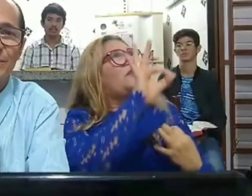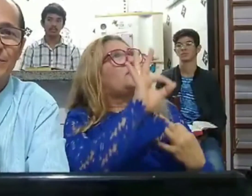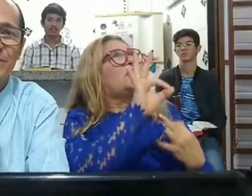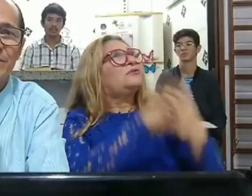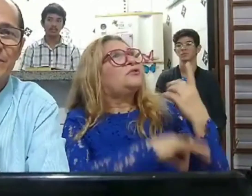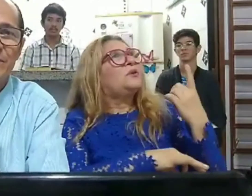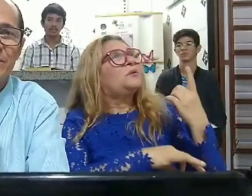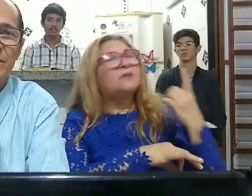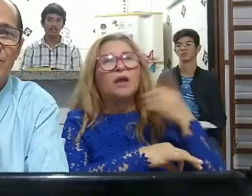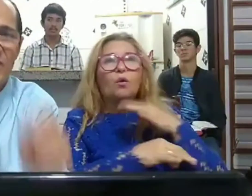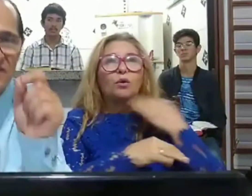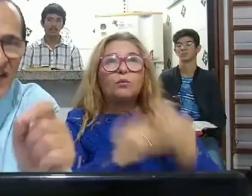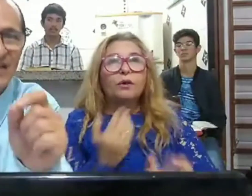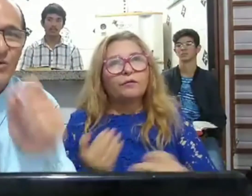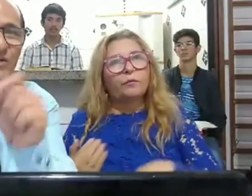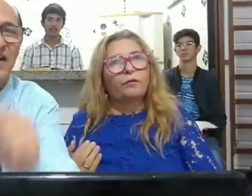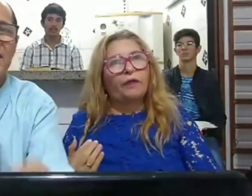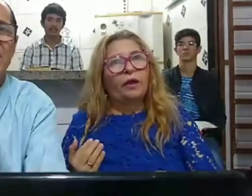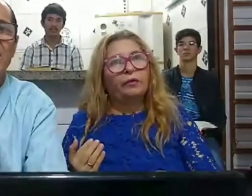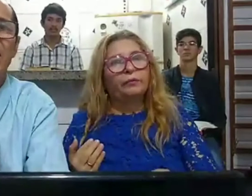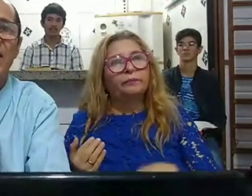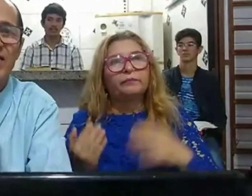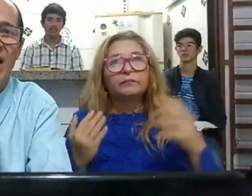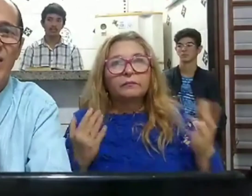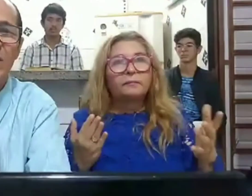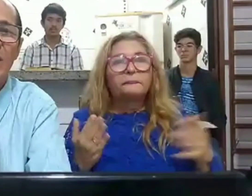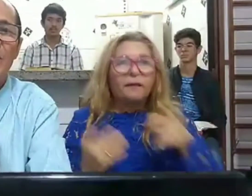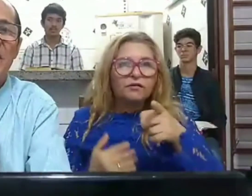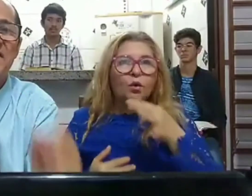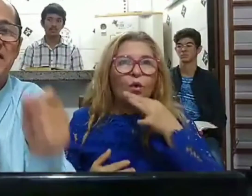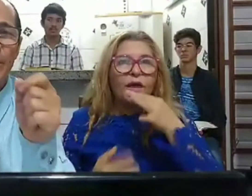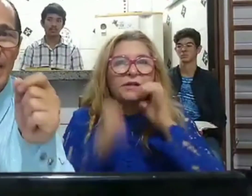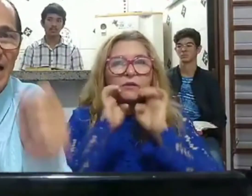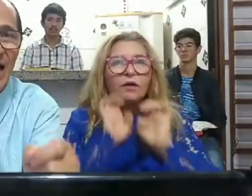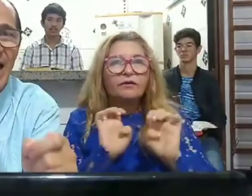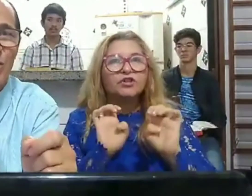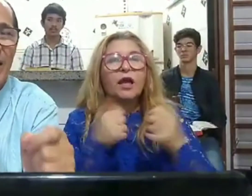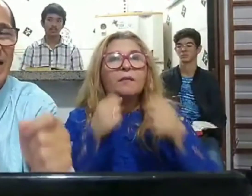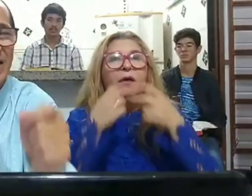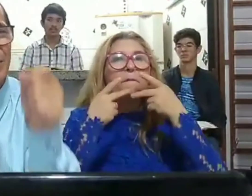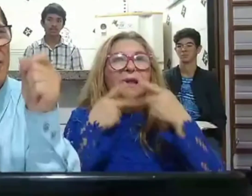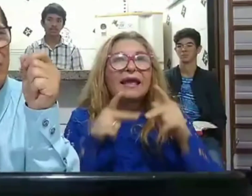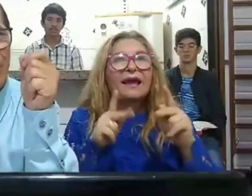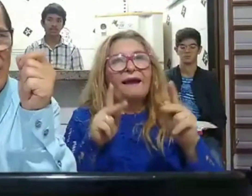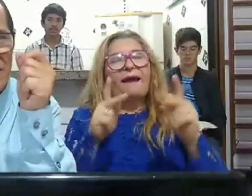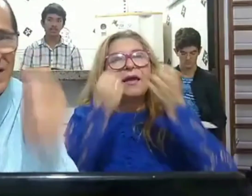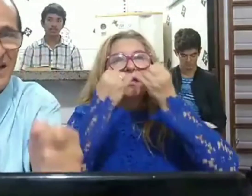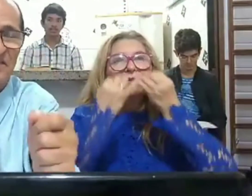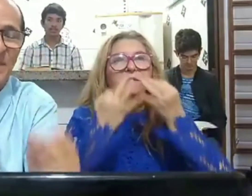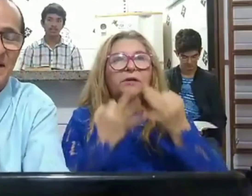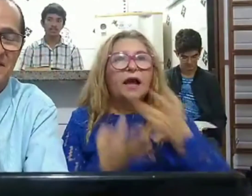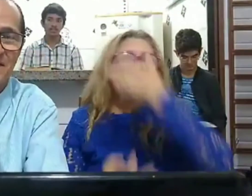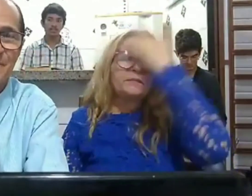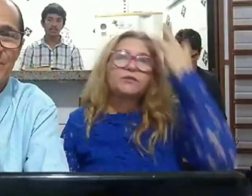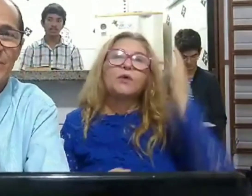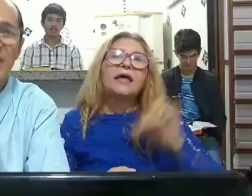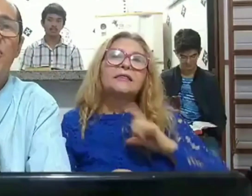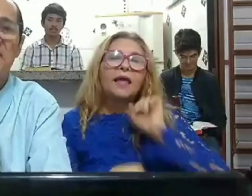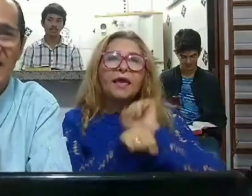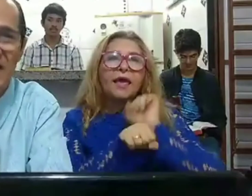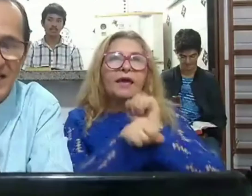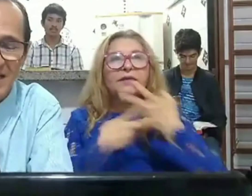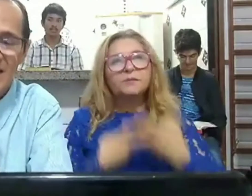inferno. Você que conhece este Evangelho, precisa pregá-lo para que essa pessoa possa ter esperança